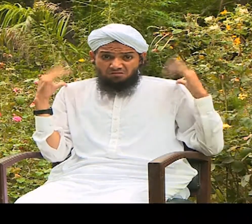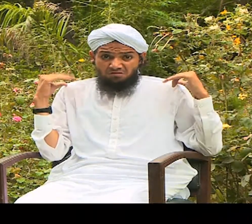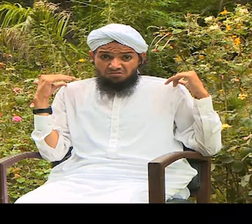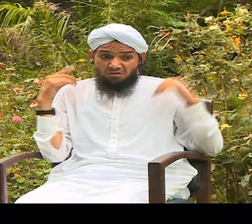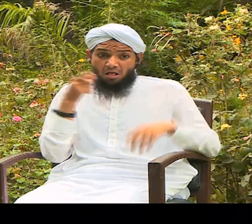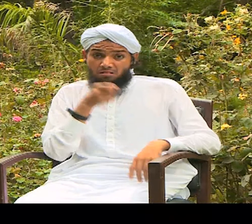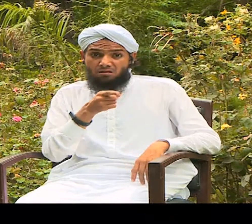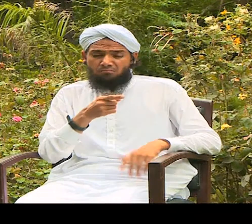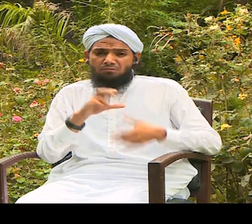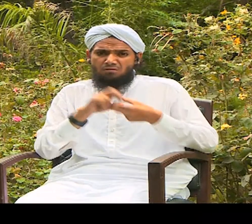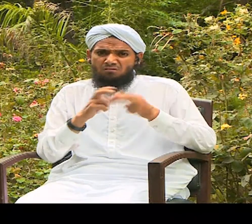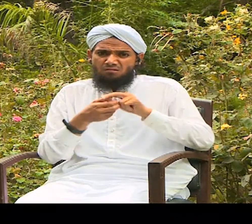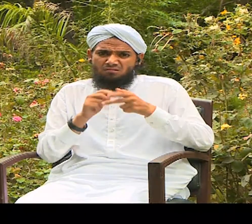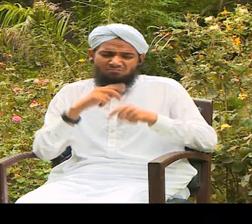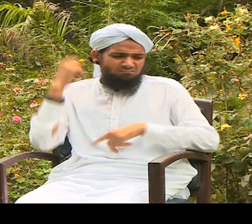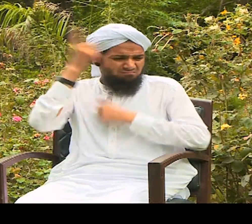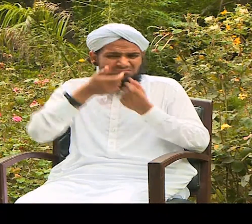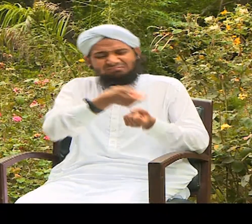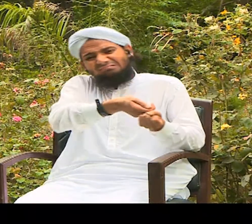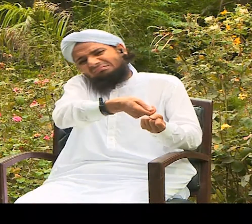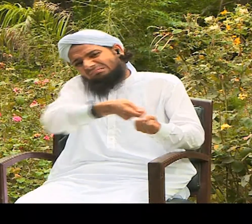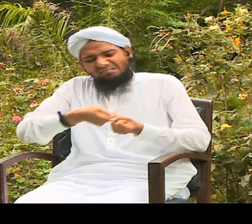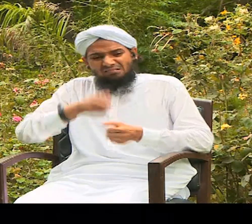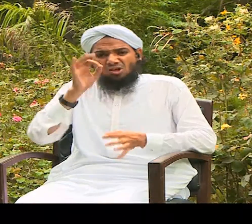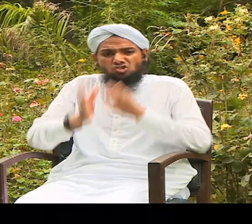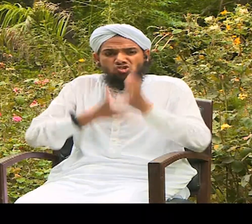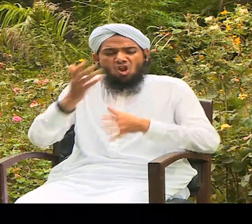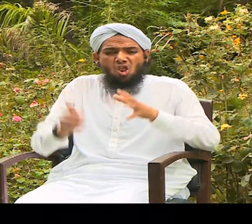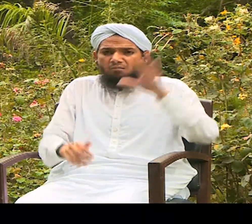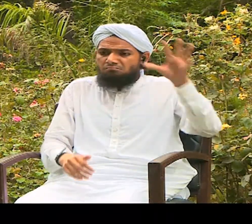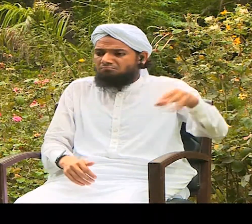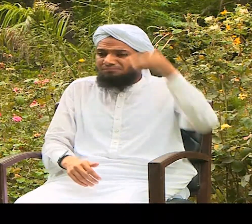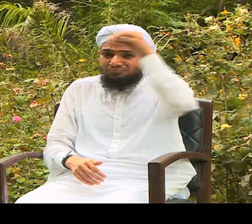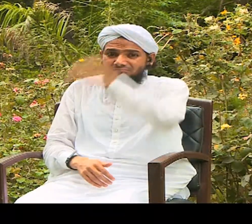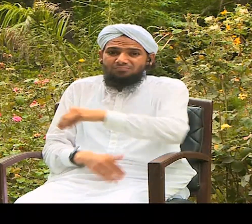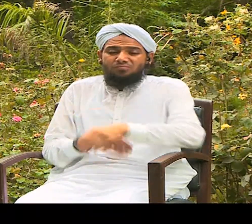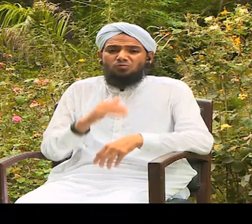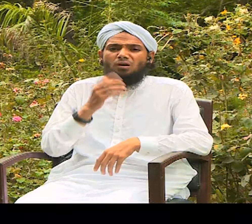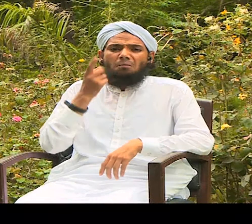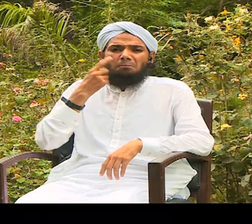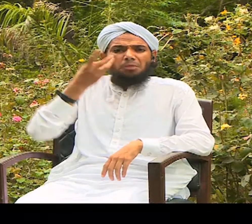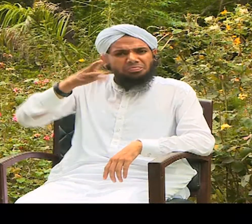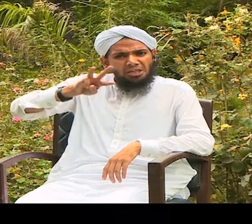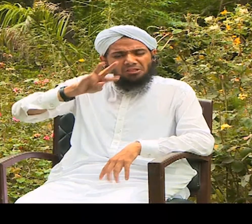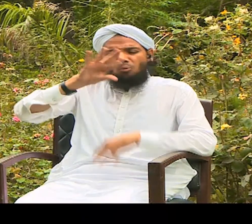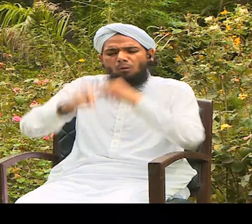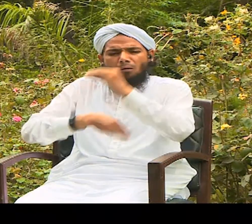تجھے مضبوط زنجیروں میں جکڑ کر جہنم کی طرف دھکیل دیں گے، پھر تو دنیاوی 3 دن اور 3 رات کے